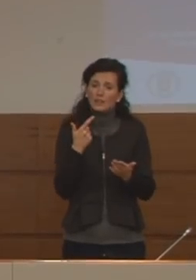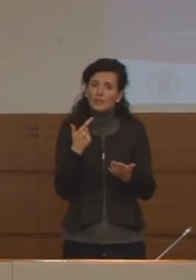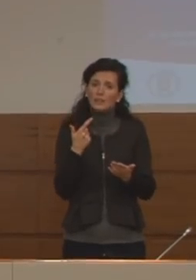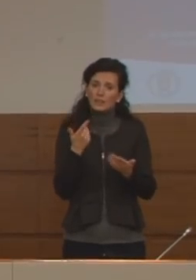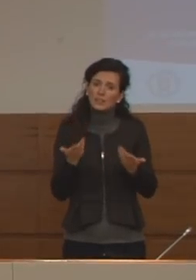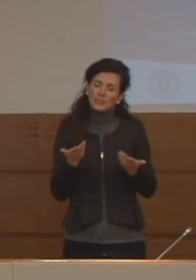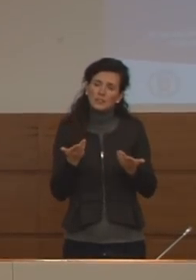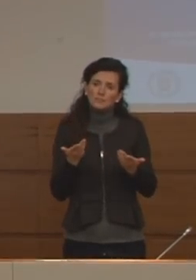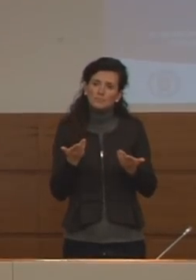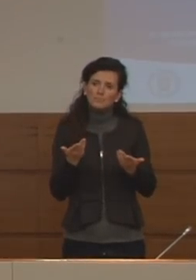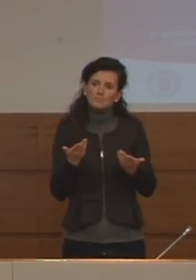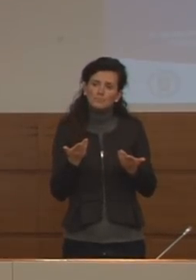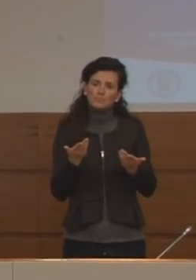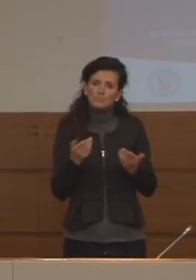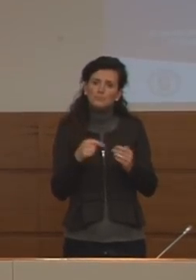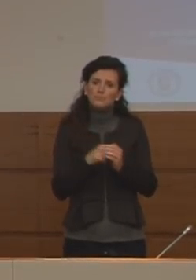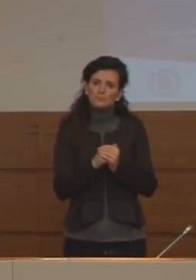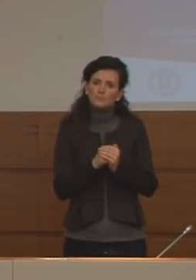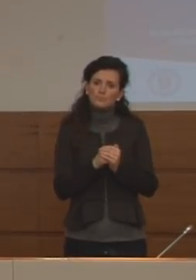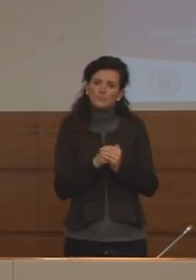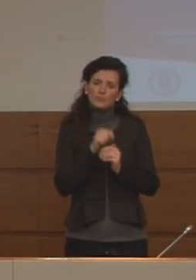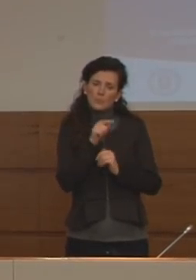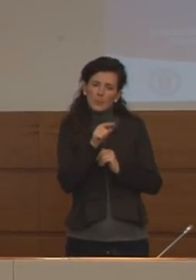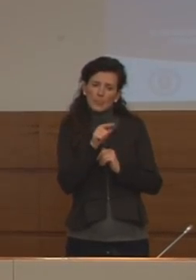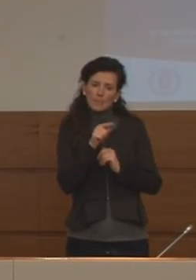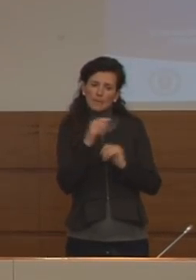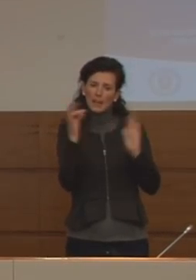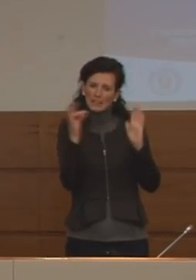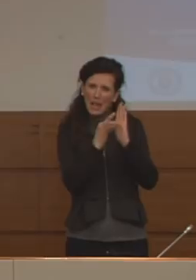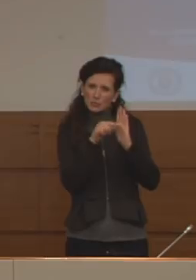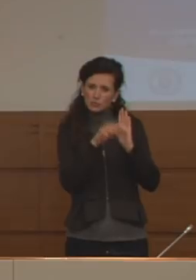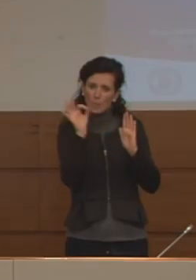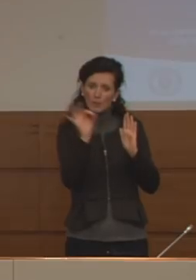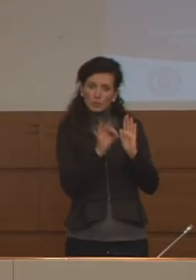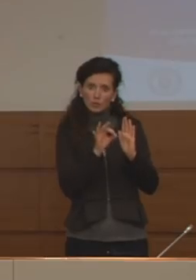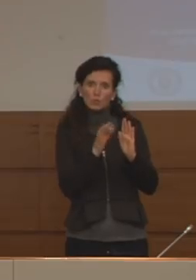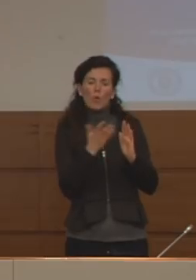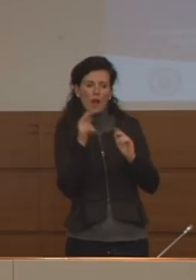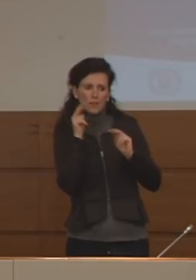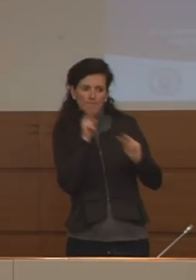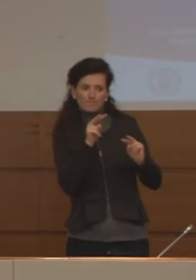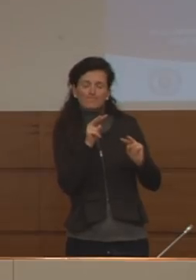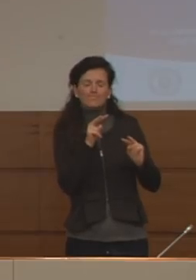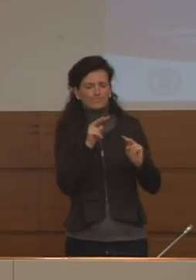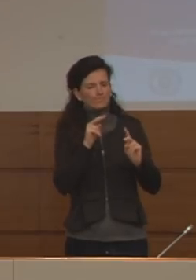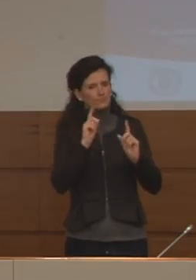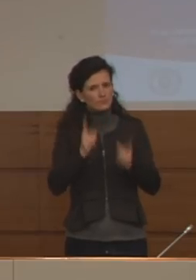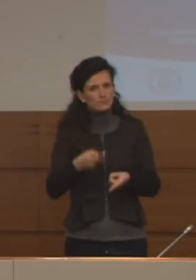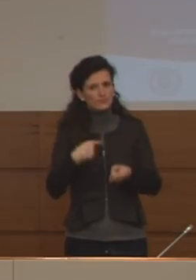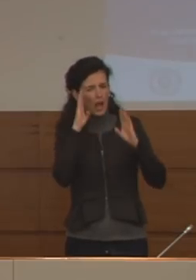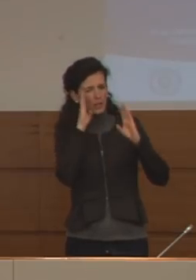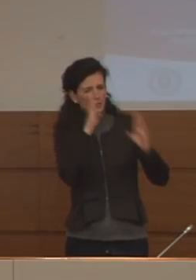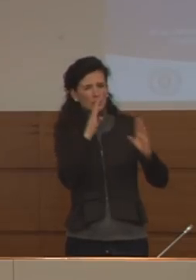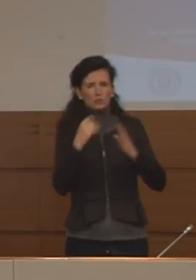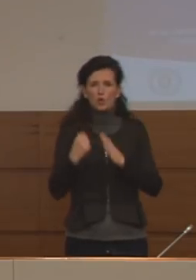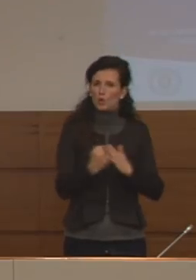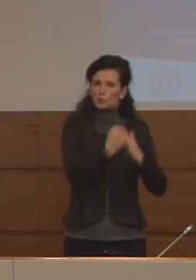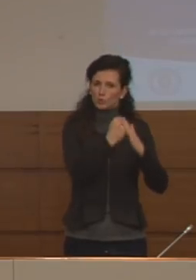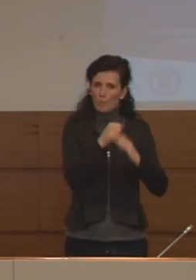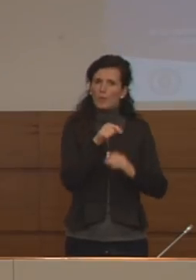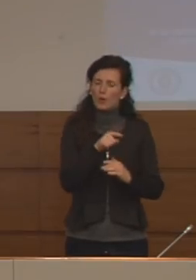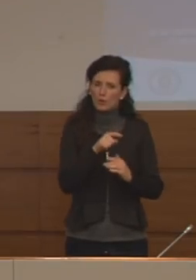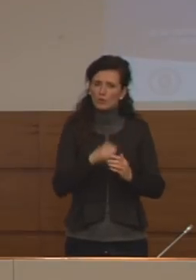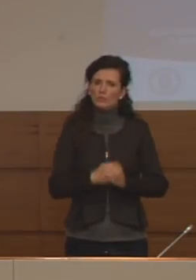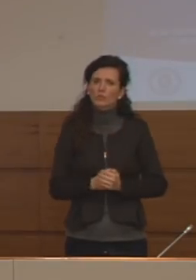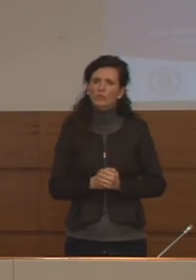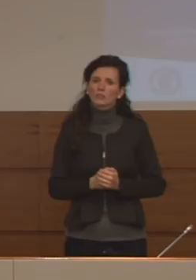per di karité e richiedono la massima attenzione e supporto ecco su questo anche